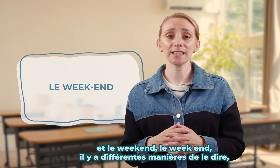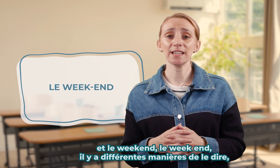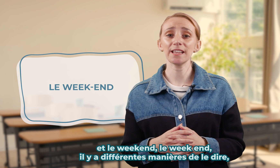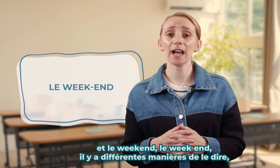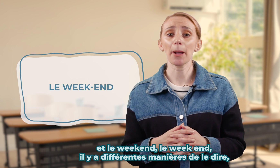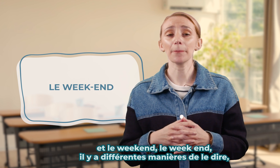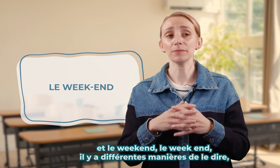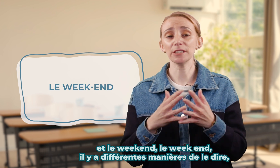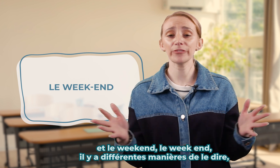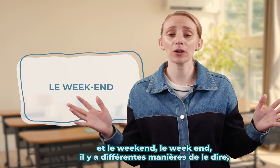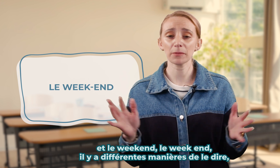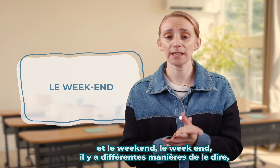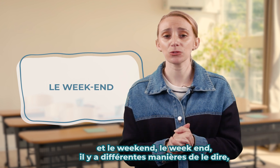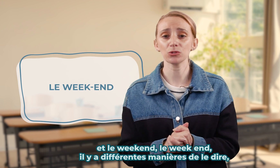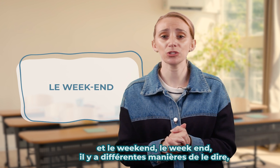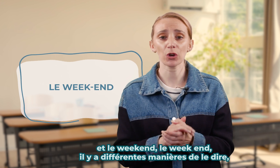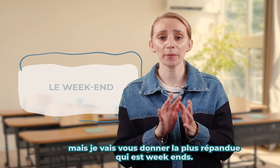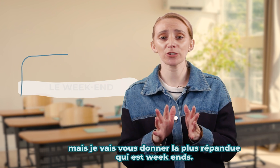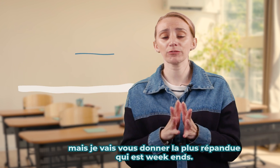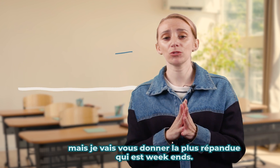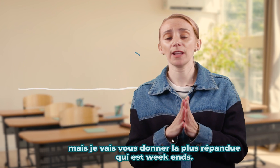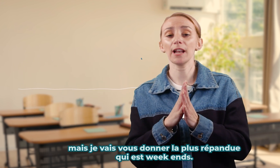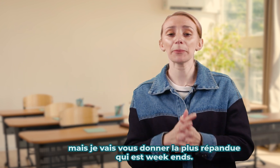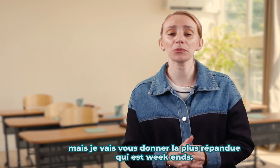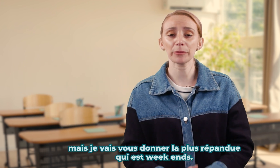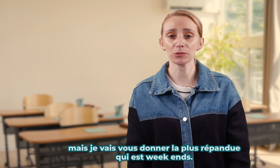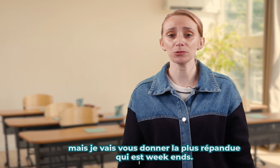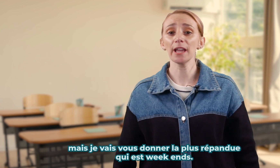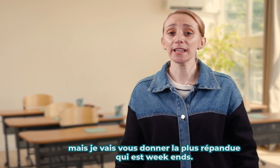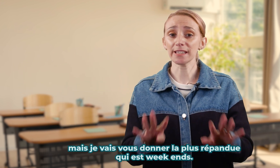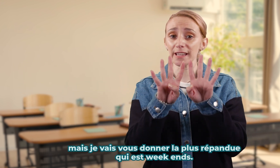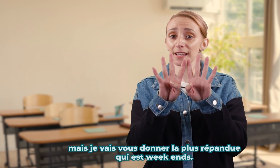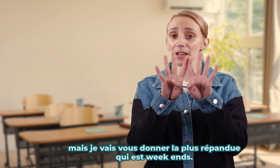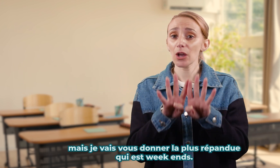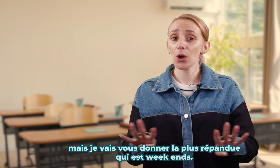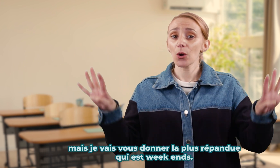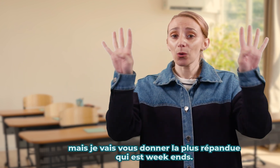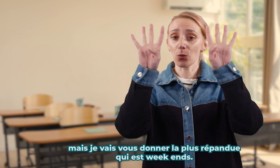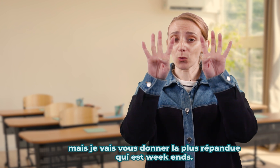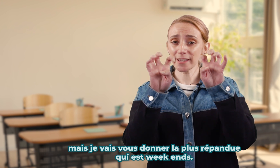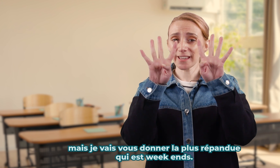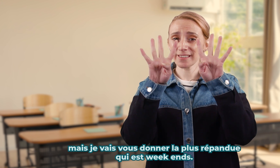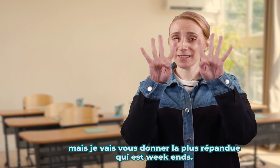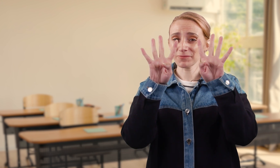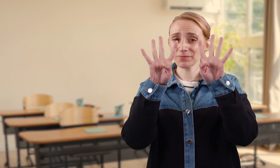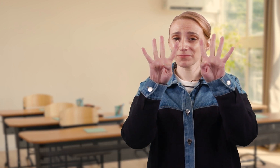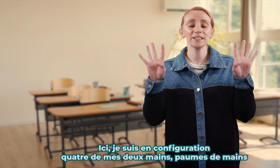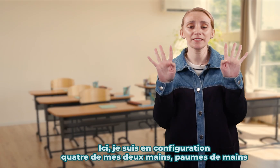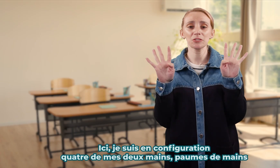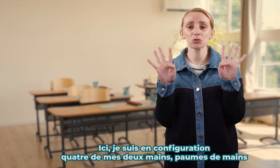il y a différentes manières de le dire, mais je vais vous donner la plus répandue qui est week-end. Ici, je